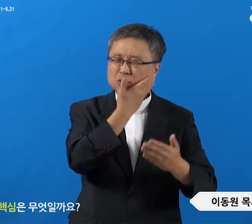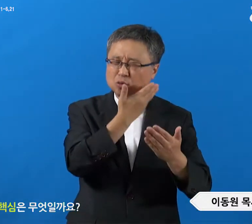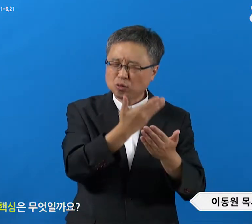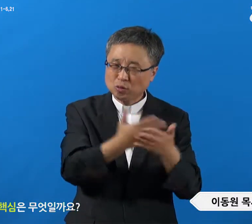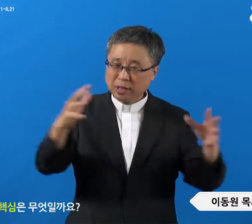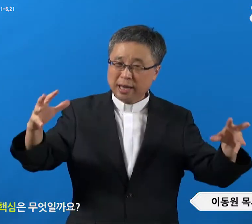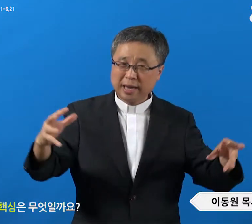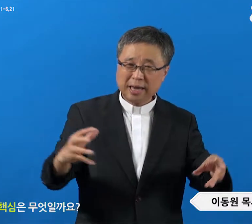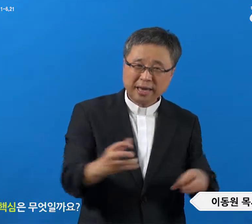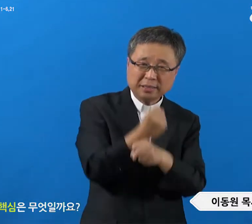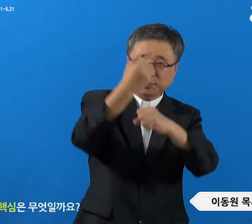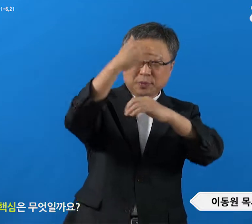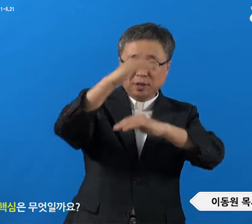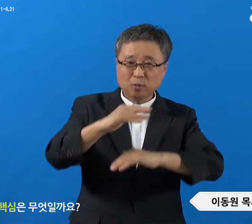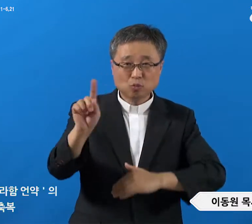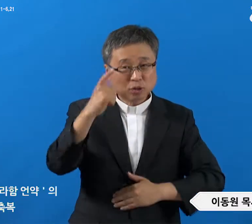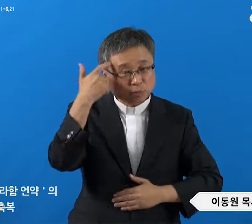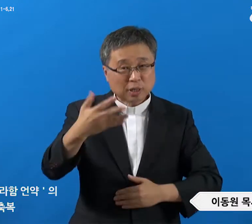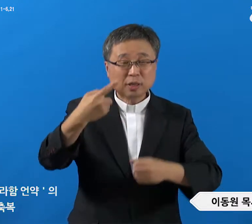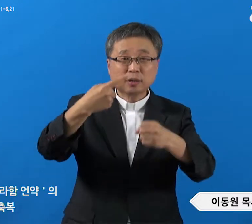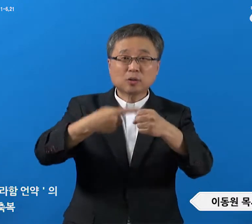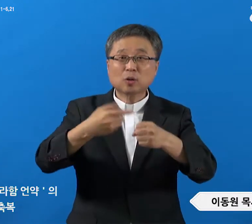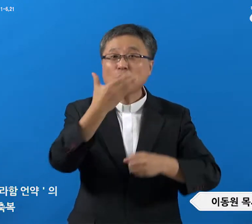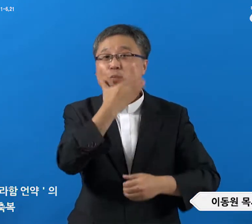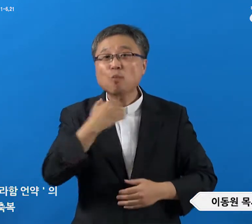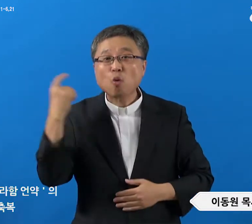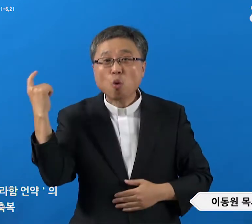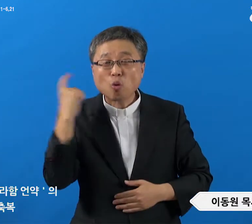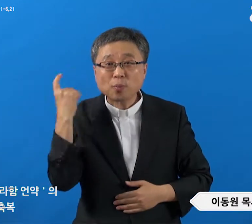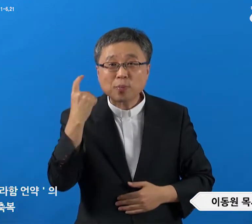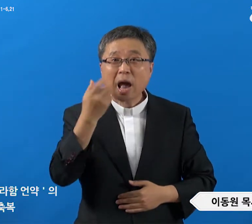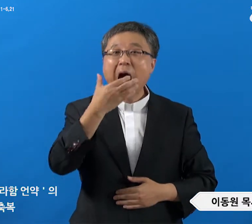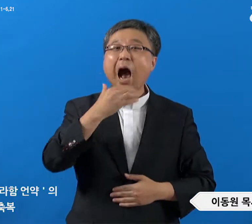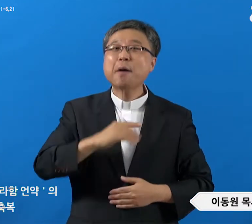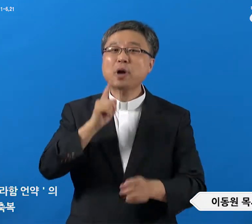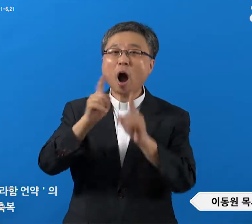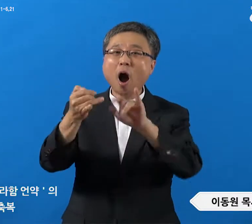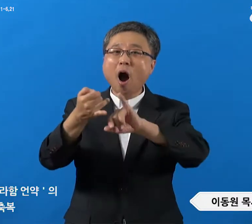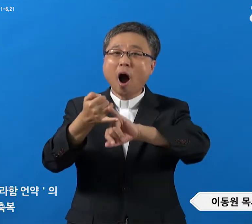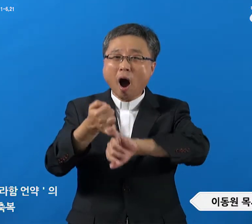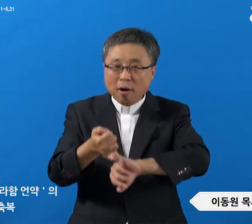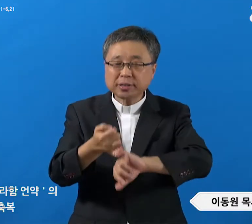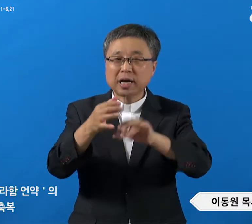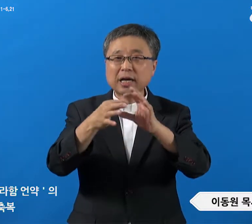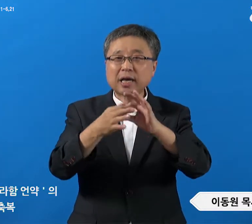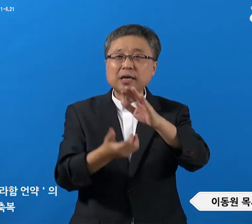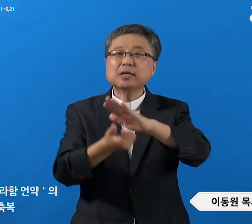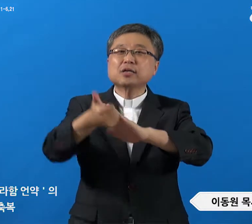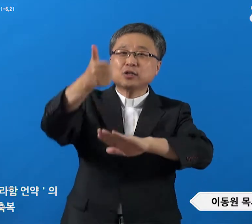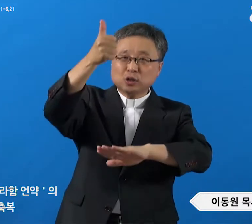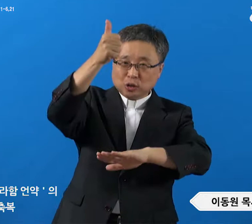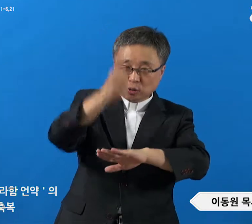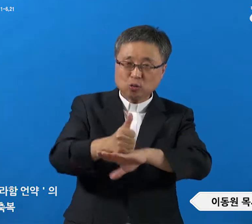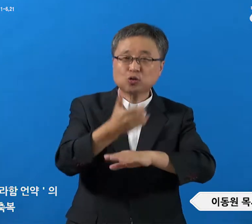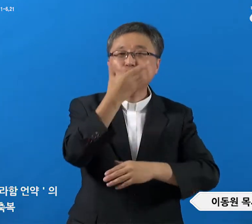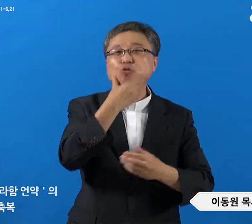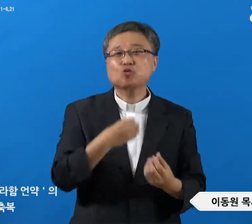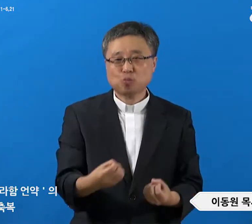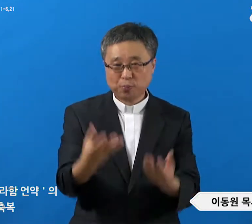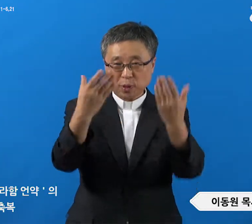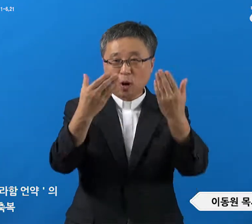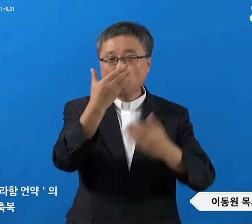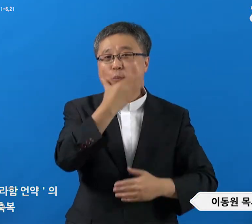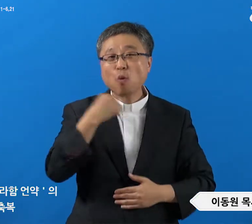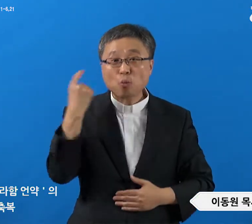복음의 핵심은 뭘까요? 첫째로 복음은 아브라함 언약의 성취로서의 축복입니다.